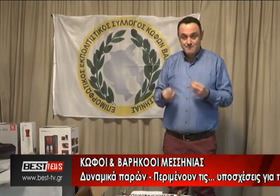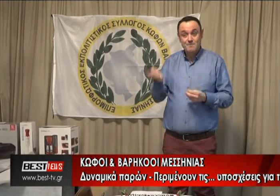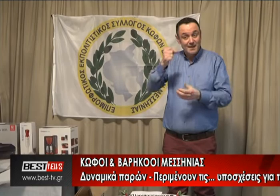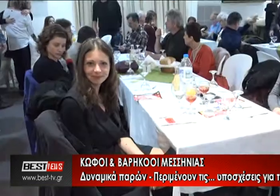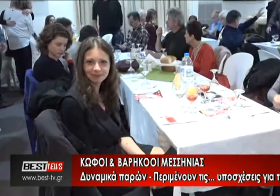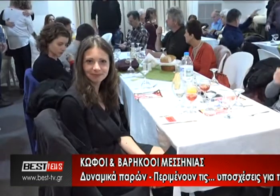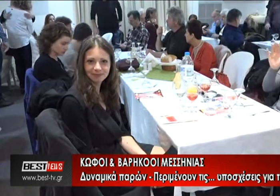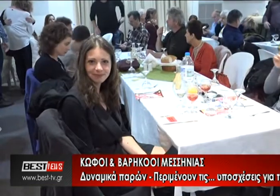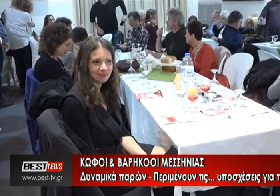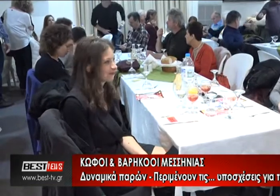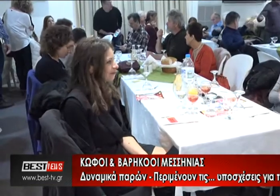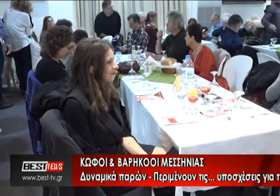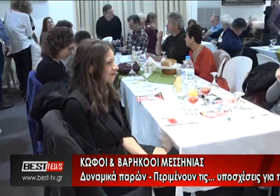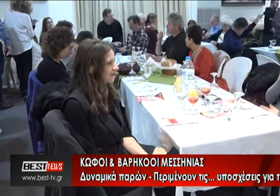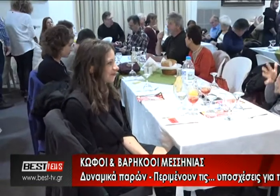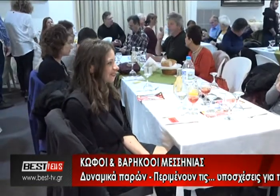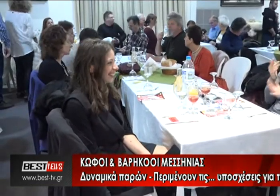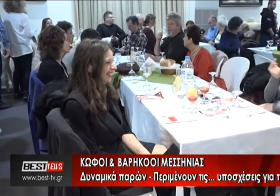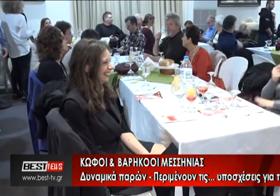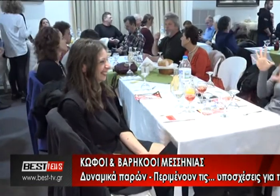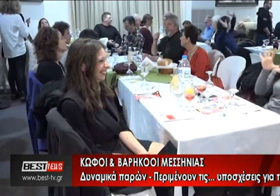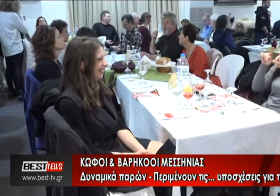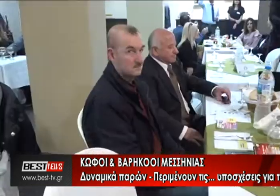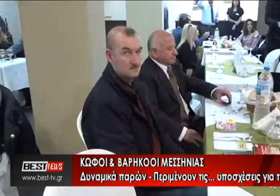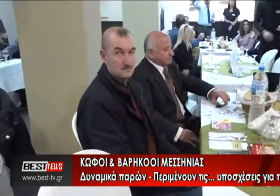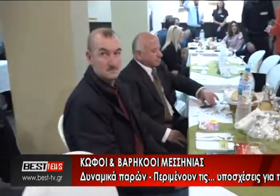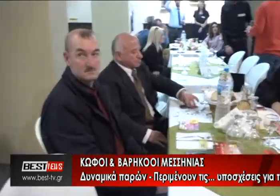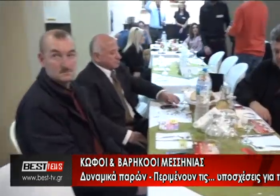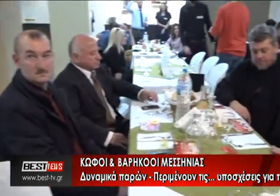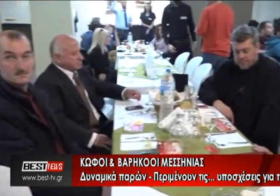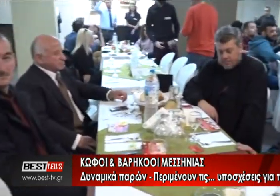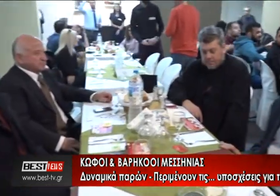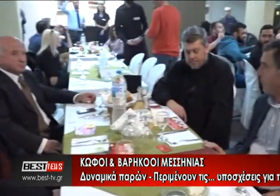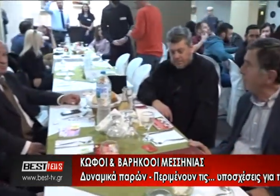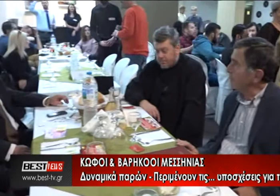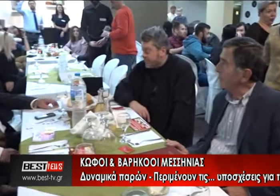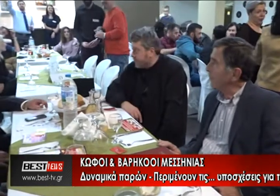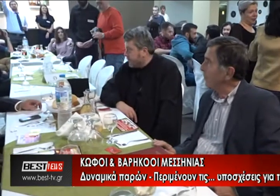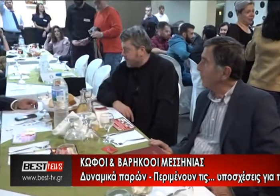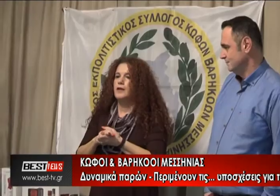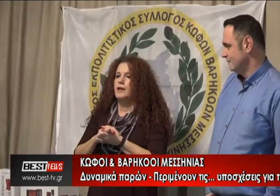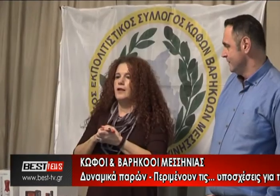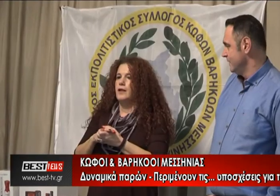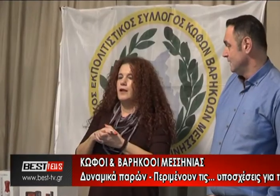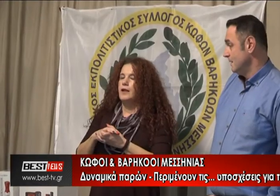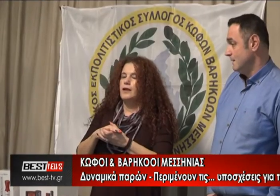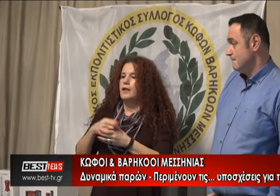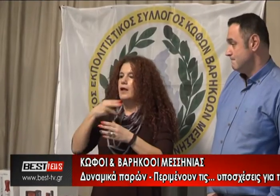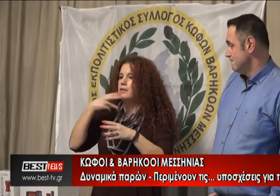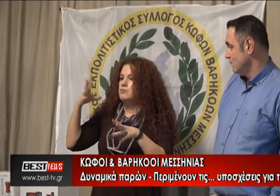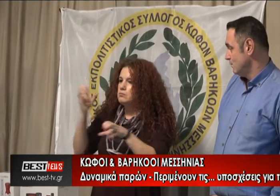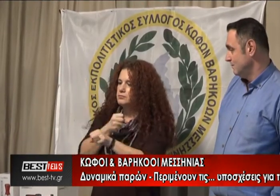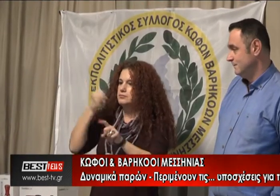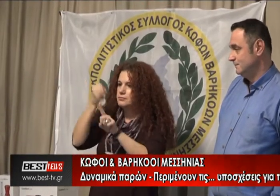η απόφαση του κράτους να αναγνωρίσουμε νηματική γλώσσα. Χαιρόμαστε πάρα πολύ ότι βρίσκεται μαζί μας η Ομοσπονδία Κοφών Ελλάδος